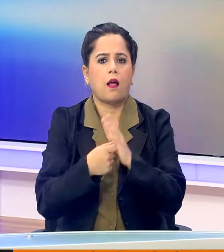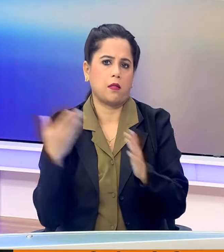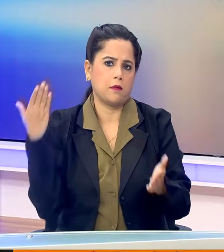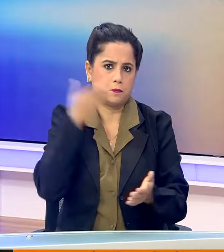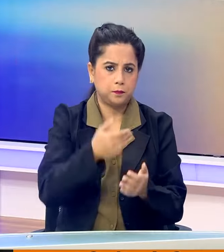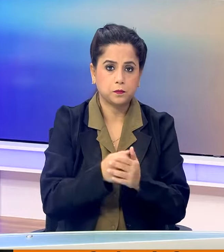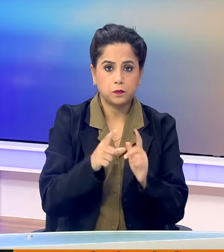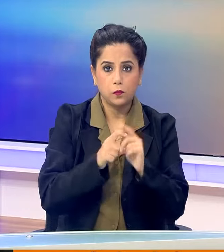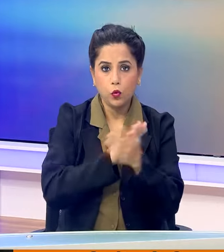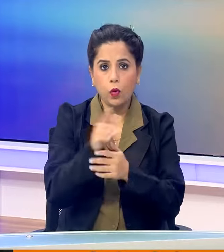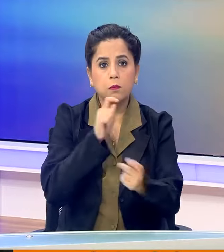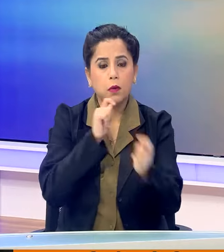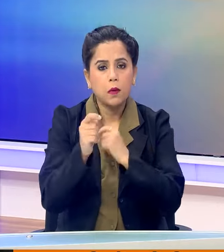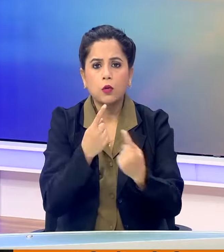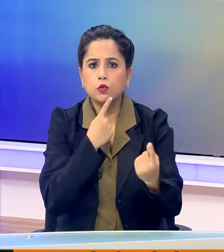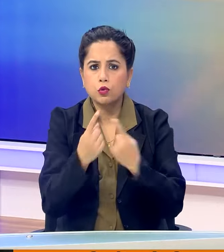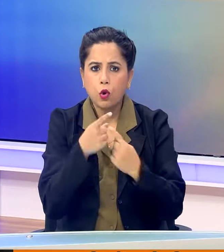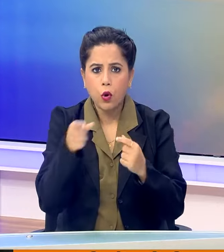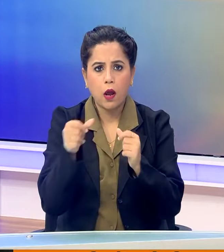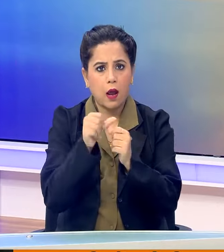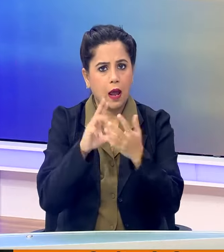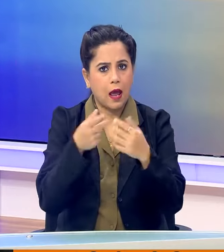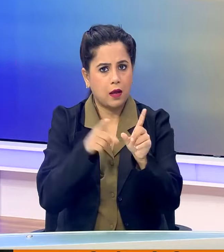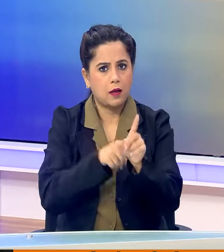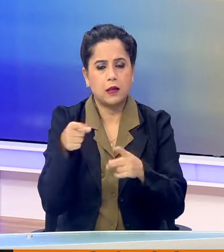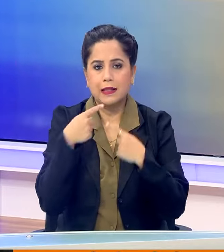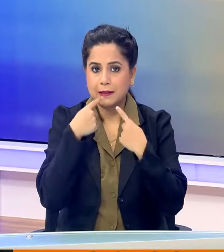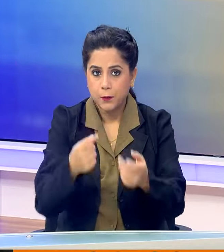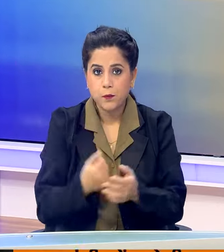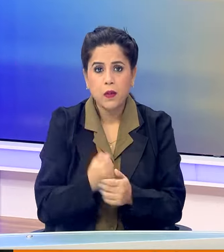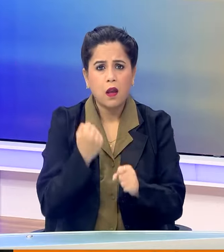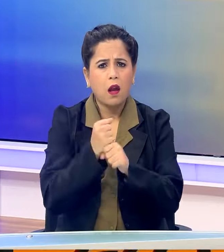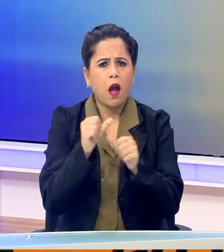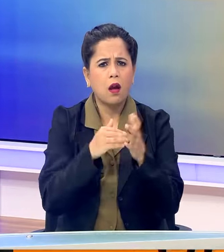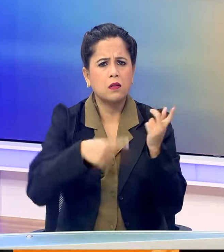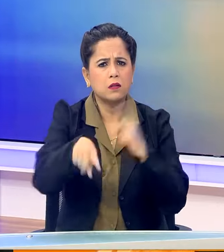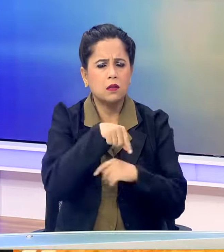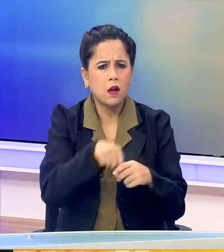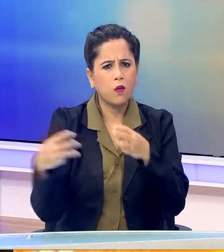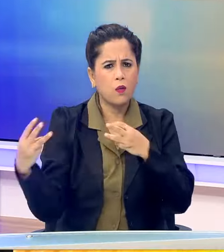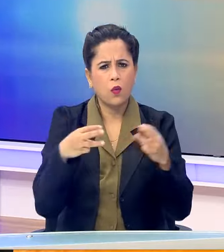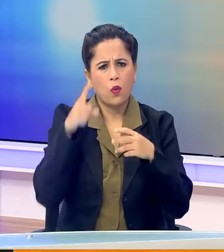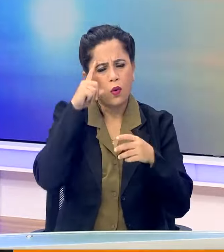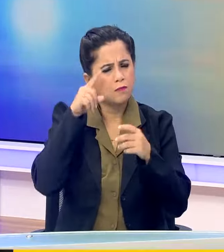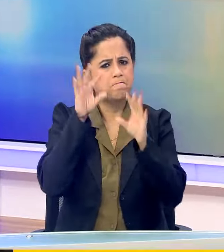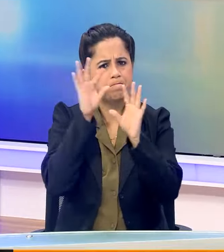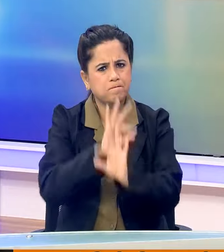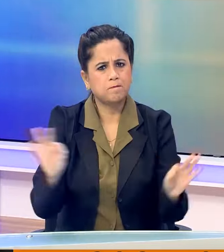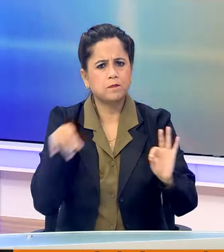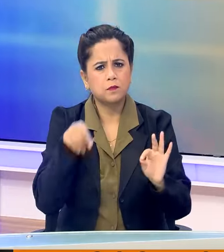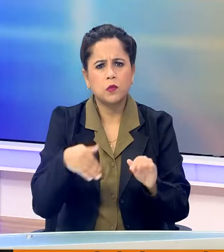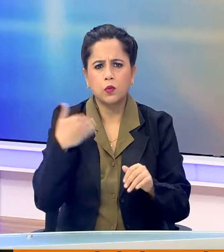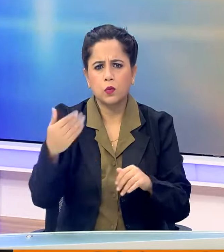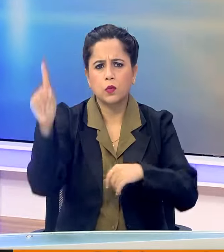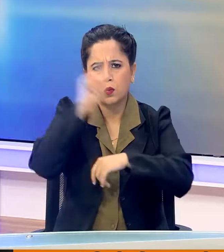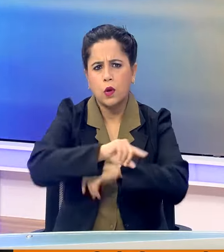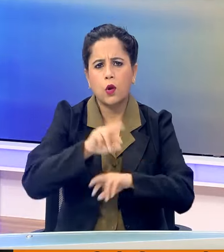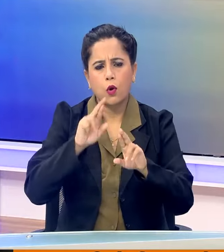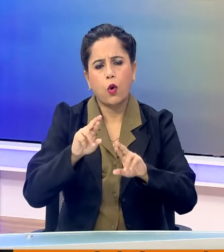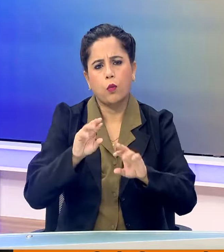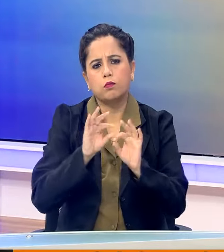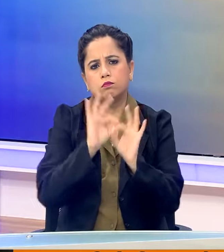दोहा में पत्रकारों से बातचीत के दौरान एंटोनी ब्लिंकन ने कहा कि गाजा संघर्ष विराम समझौते को आने वाले दिनों में